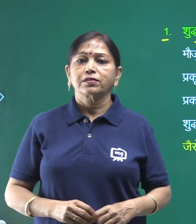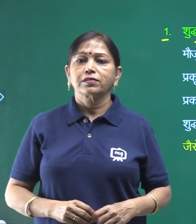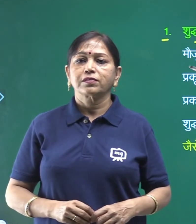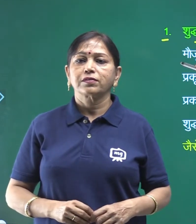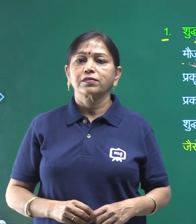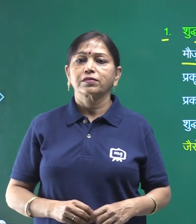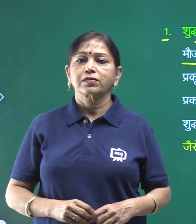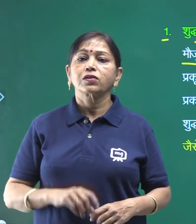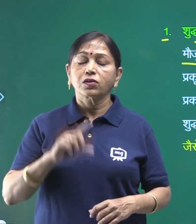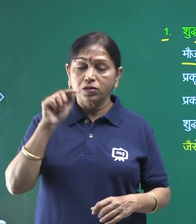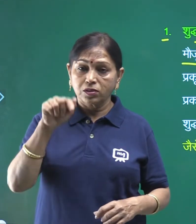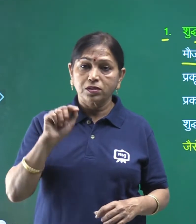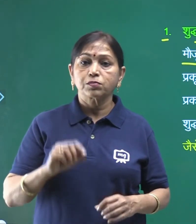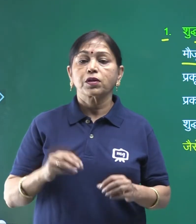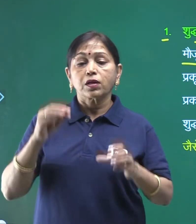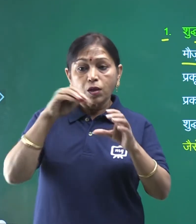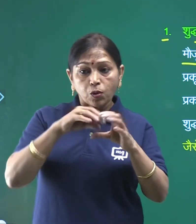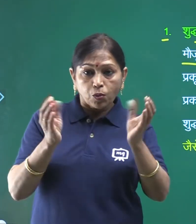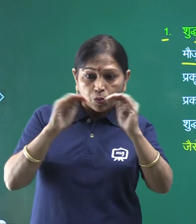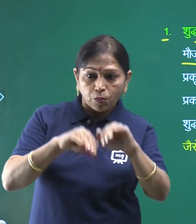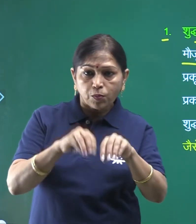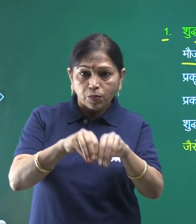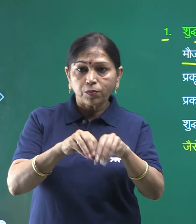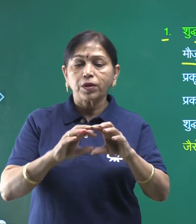जिसमें मौजूद सभी कण